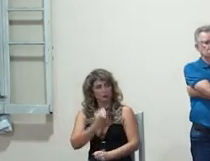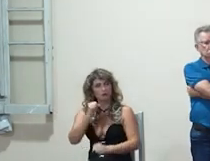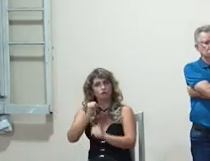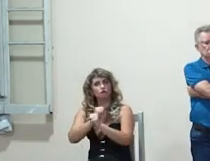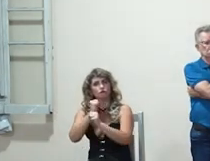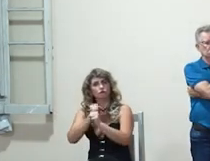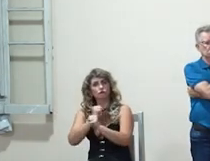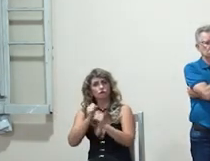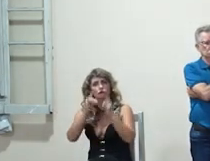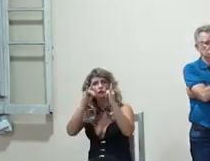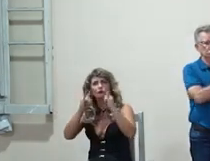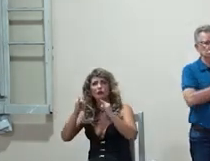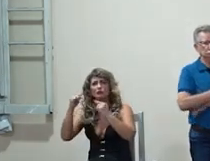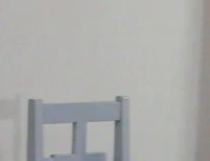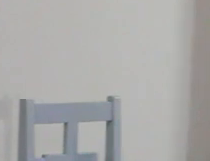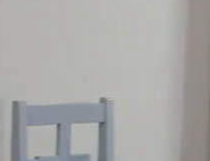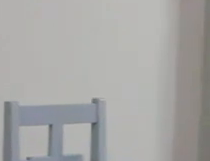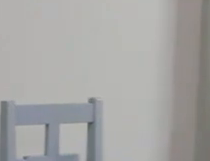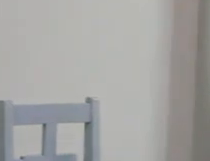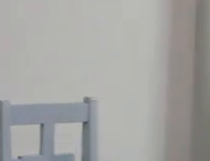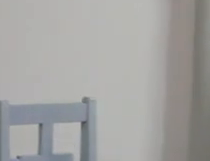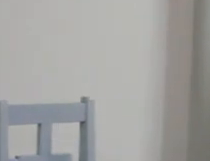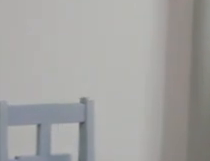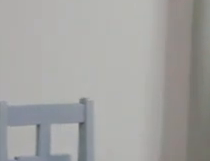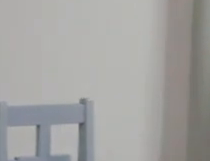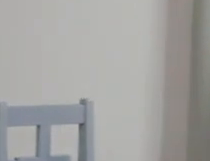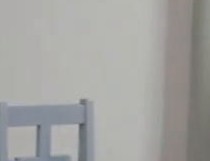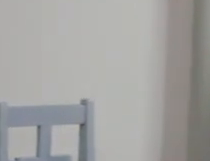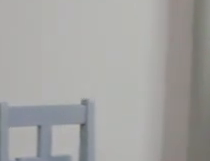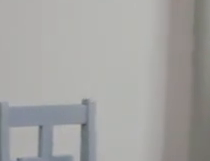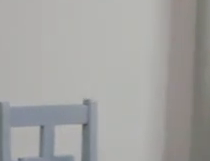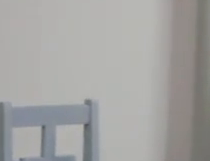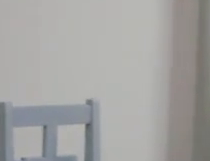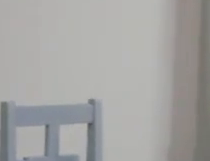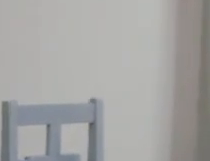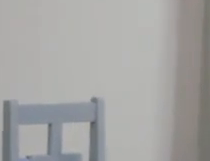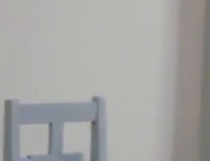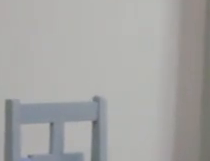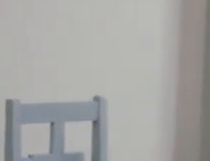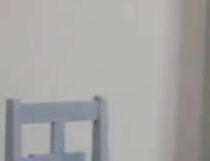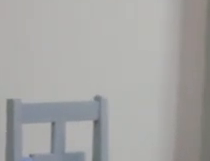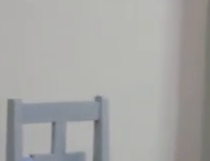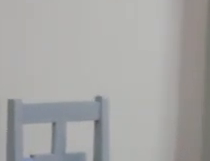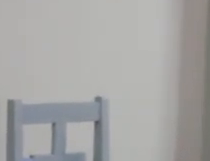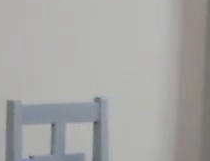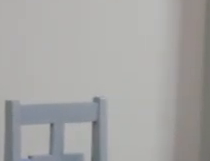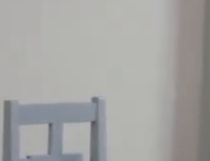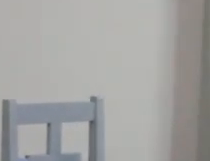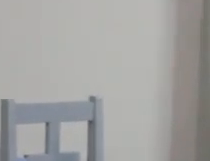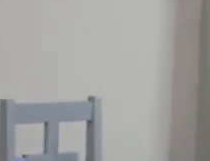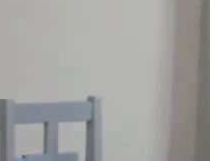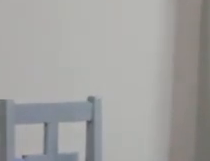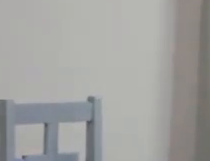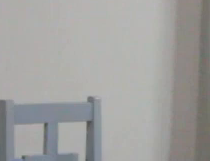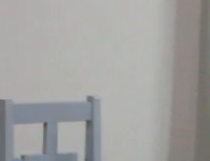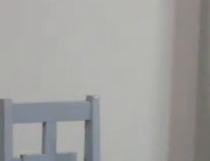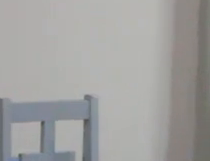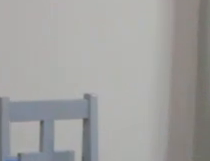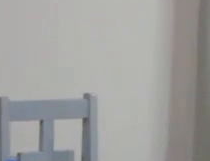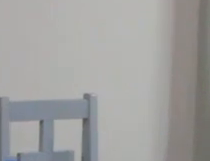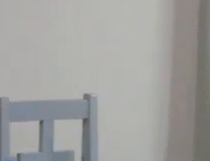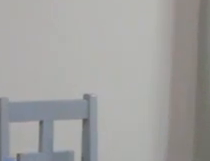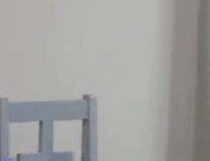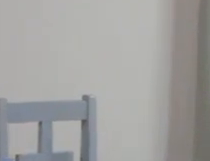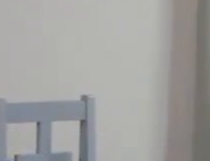patrimônio, que não sejamos nós a deixar destruir. É essa a minha mensagem nessa noite gloriosa que eu